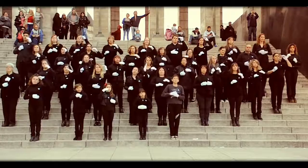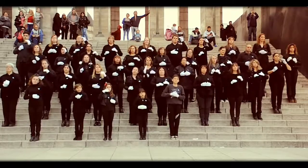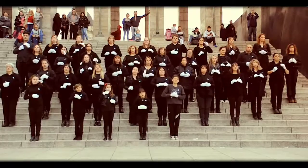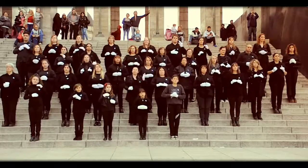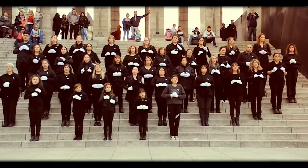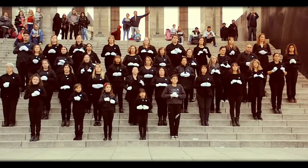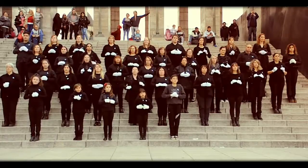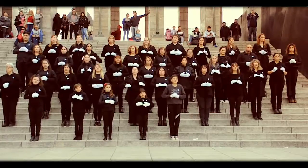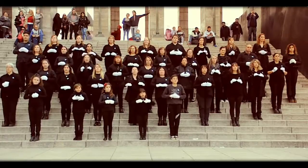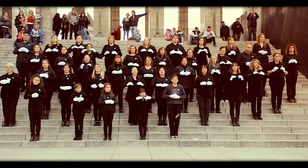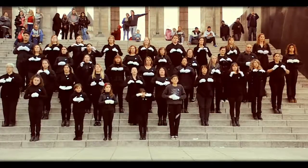Sube